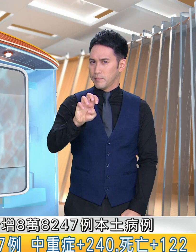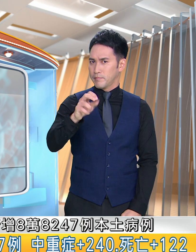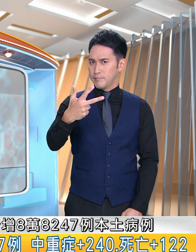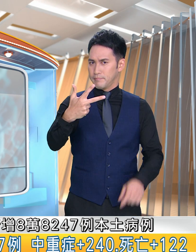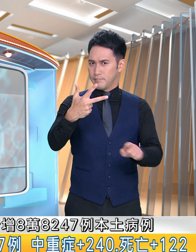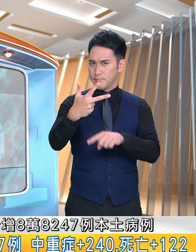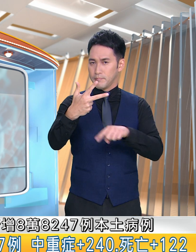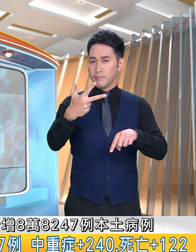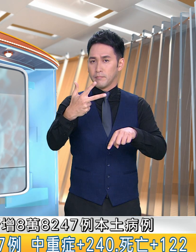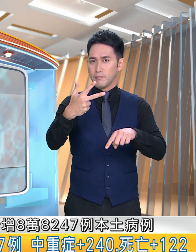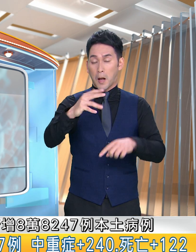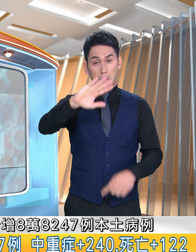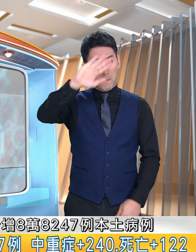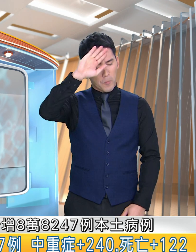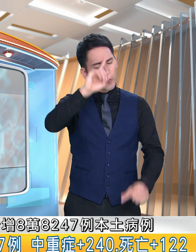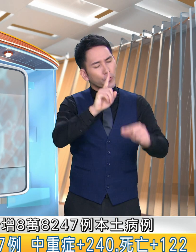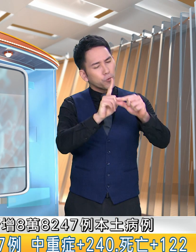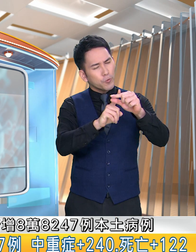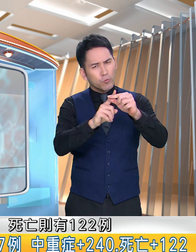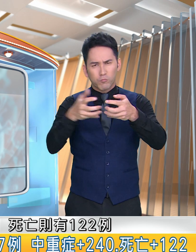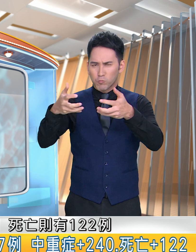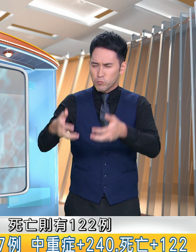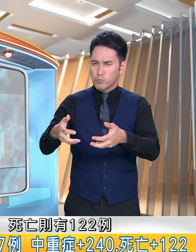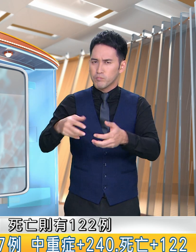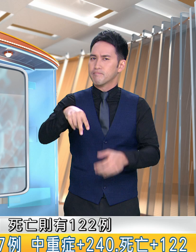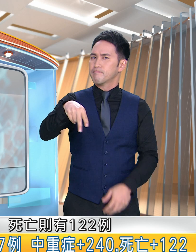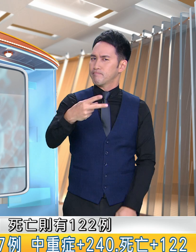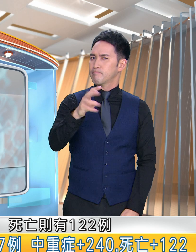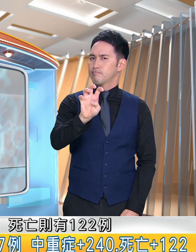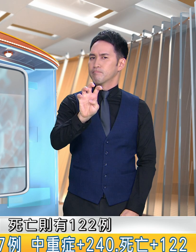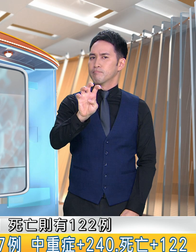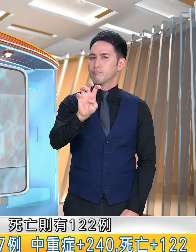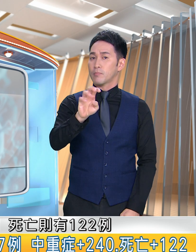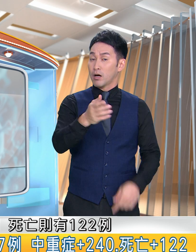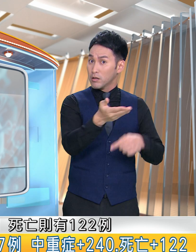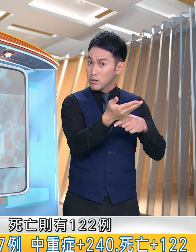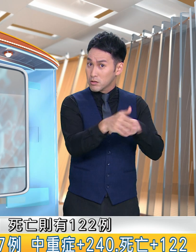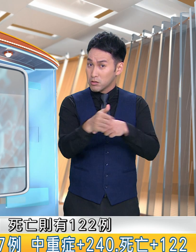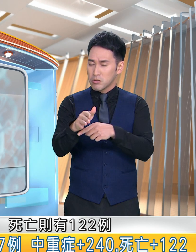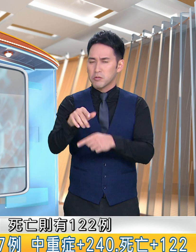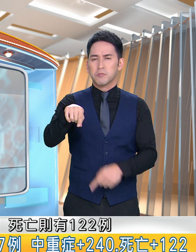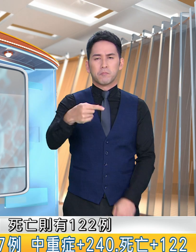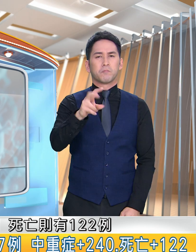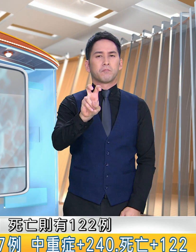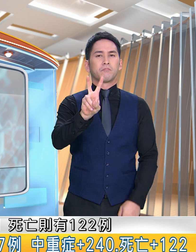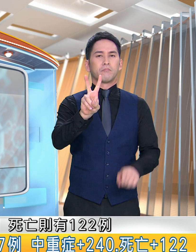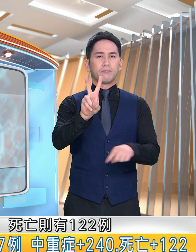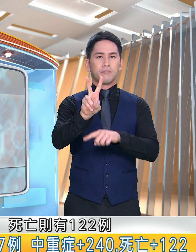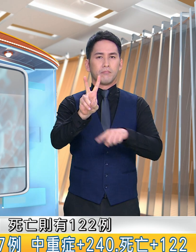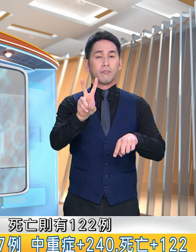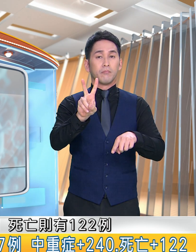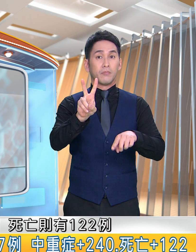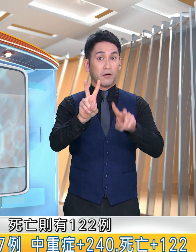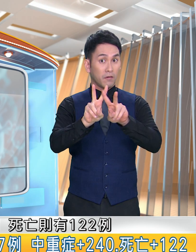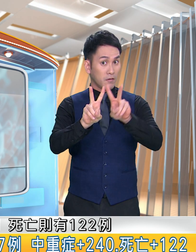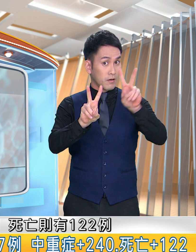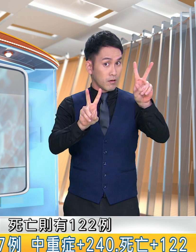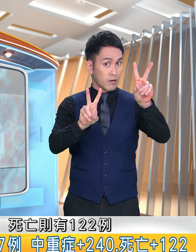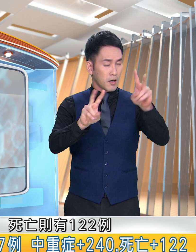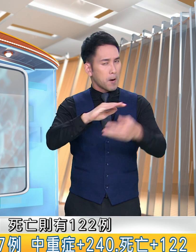88,247例的本土病例，中重症有240例，死亡则是有122例。死亡